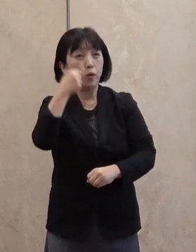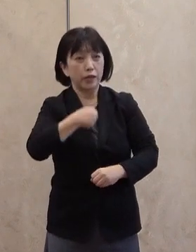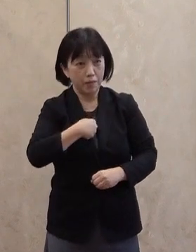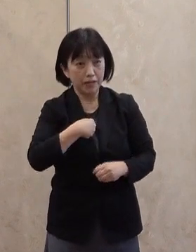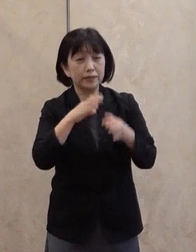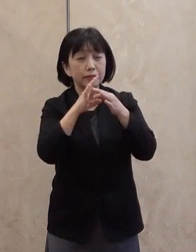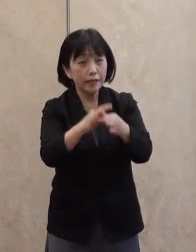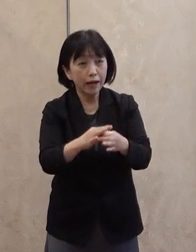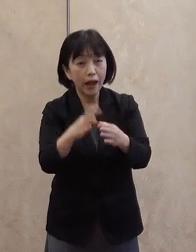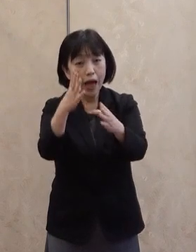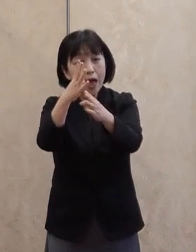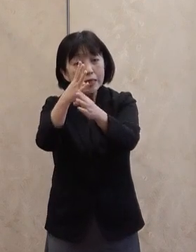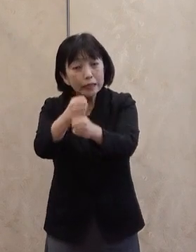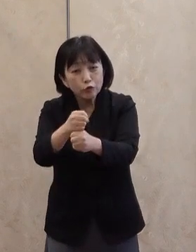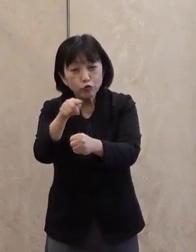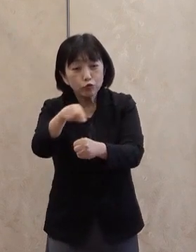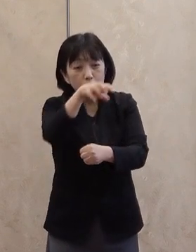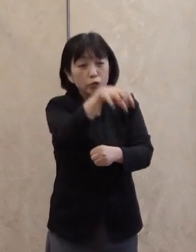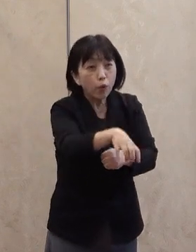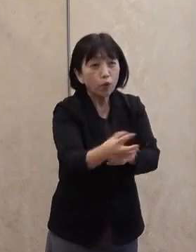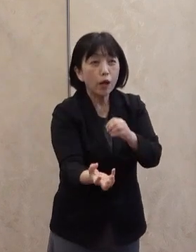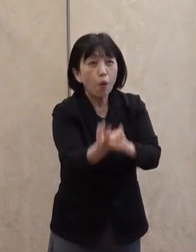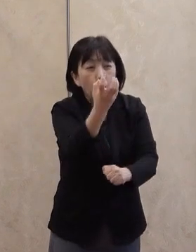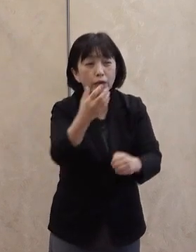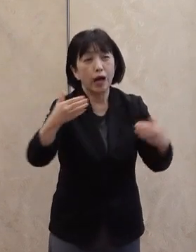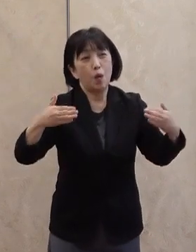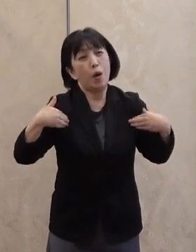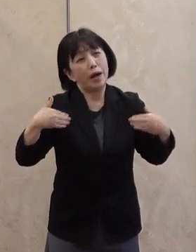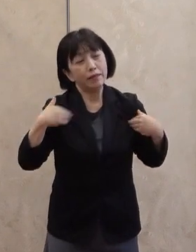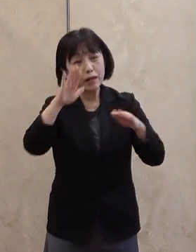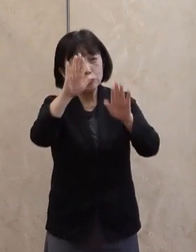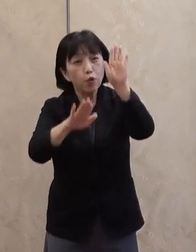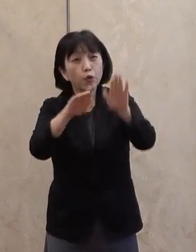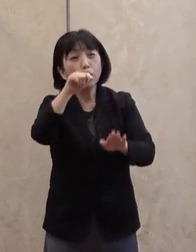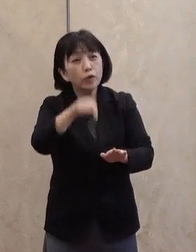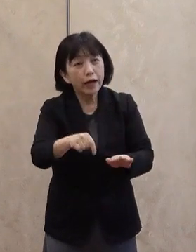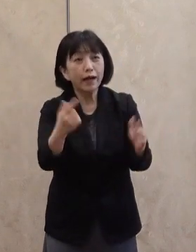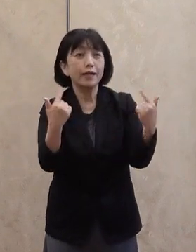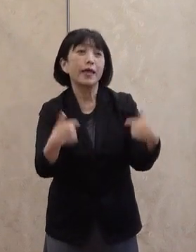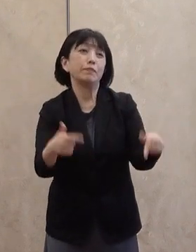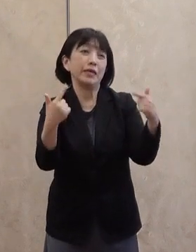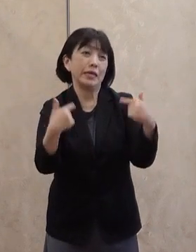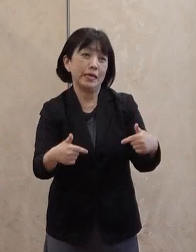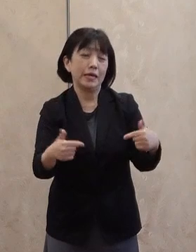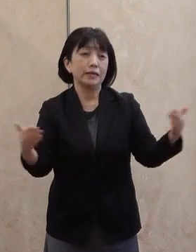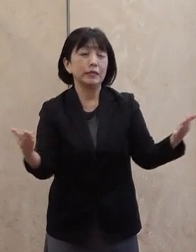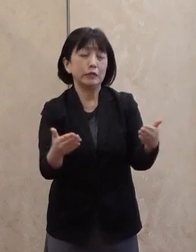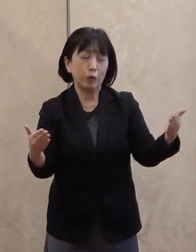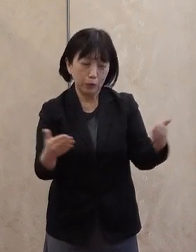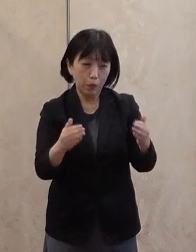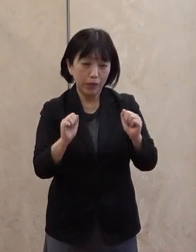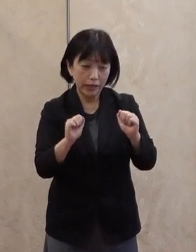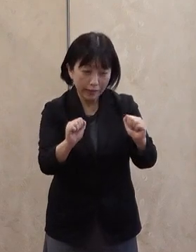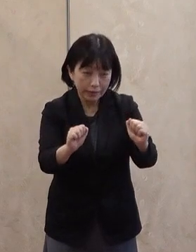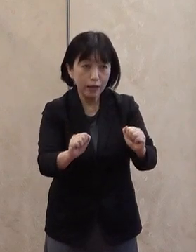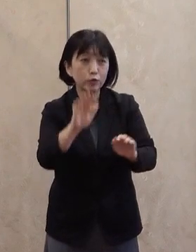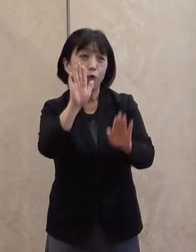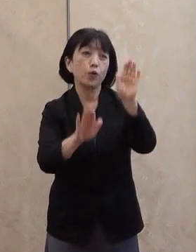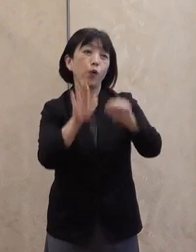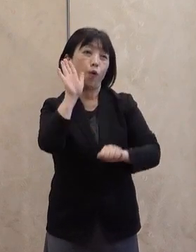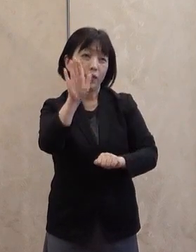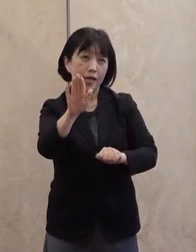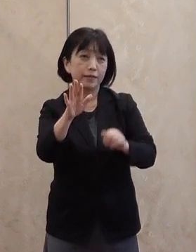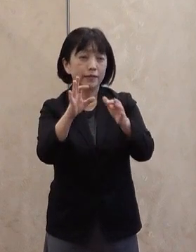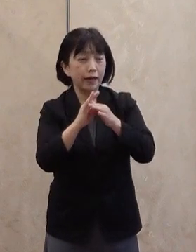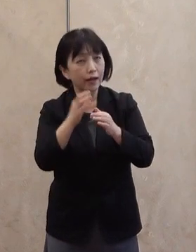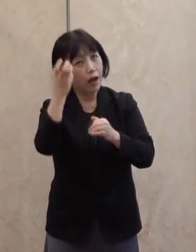そういった意味ではいつどこで出火するかわからないという中で日々この 職務に当たっているという現状です。なので